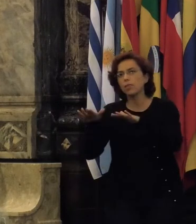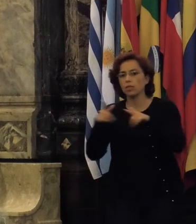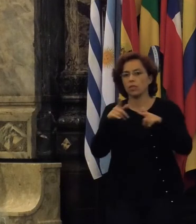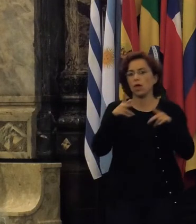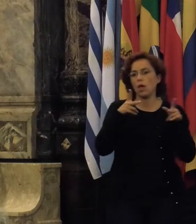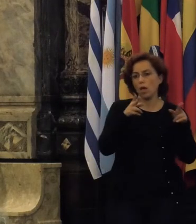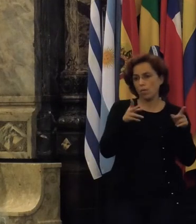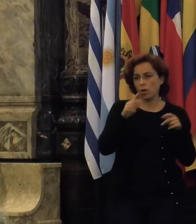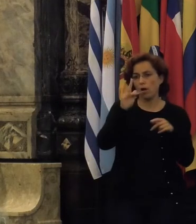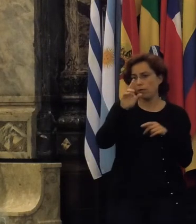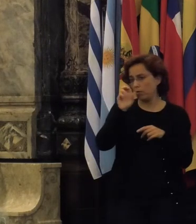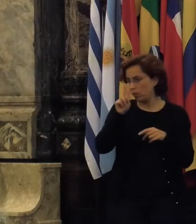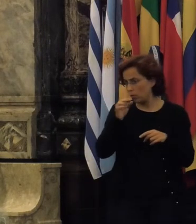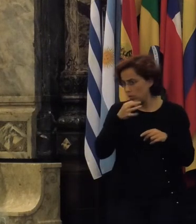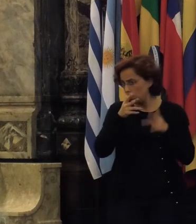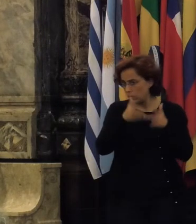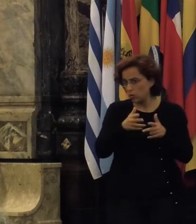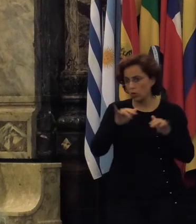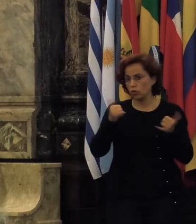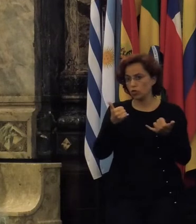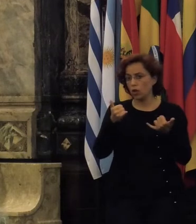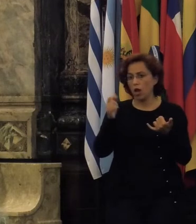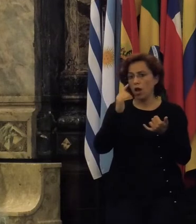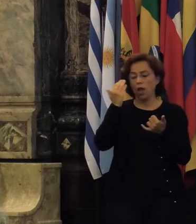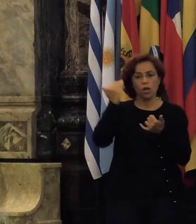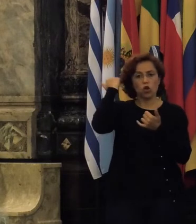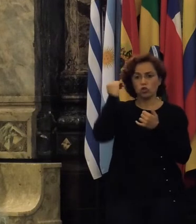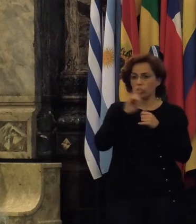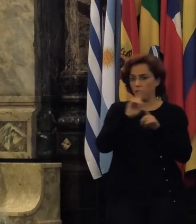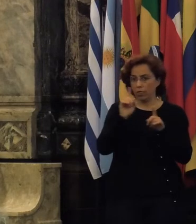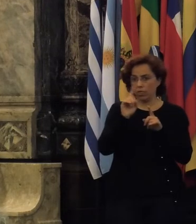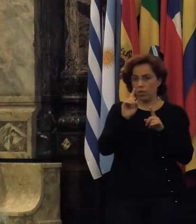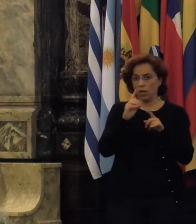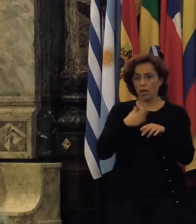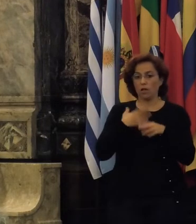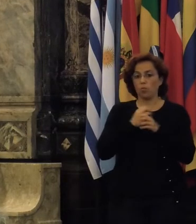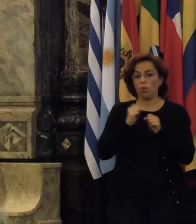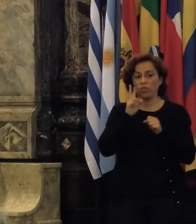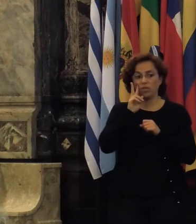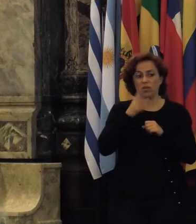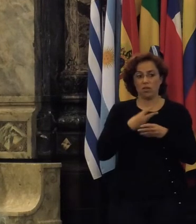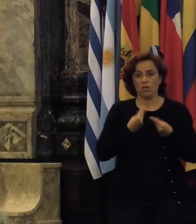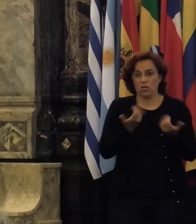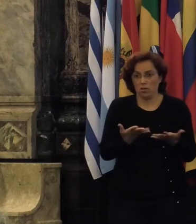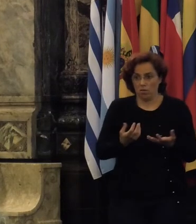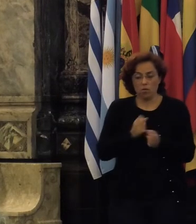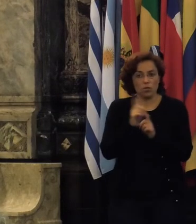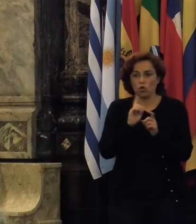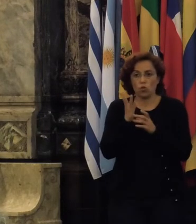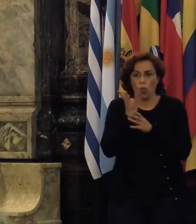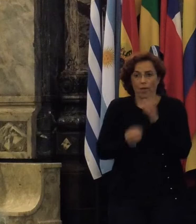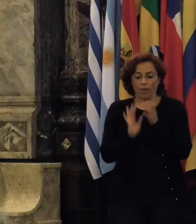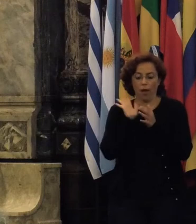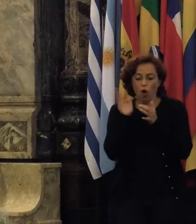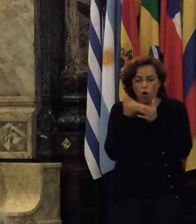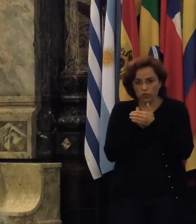Ya lo dijo Freud, que el inconsciente está a flor de piel. El inconsciente no está